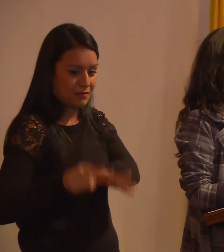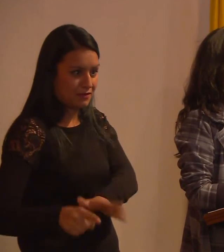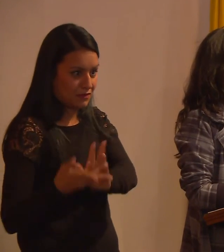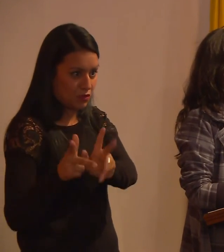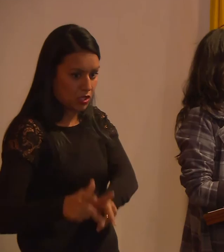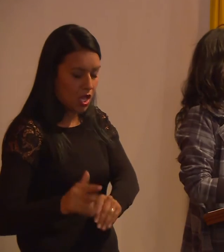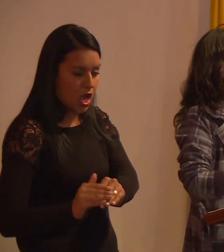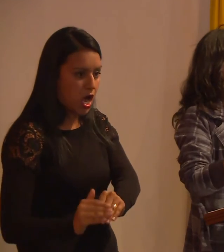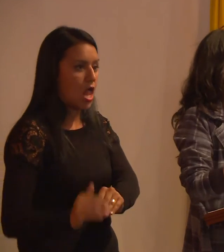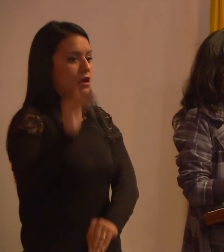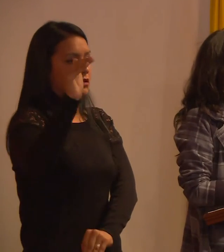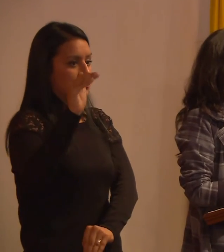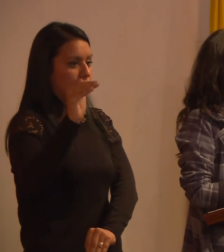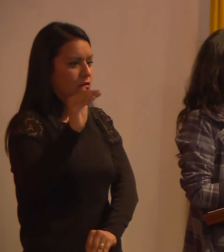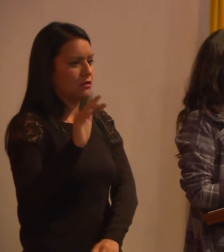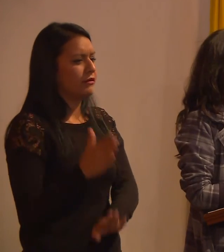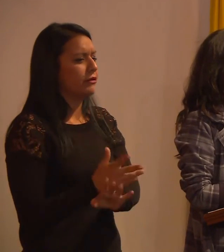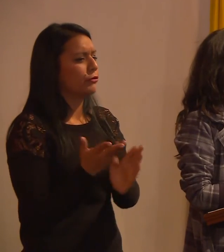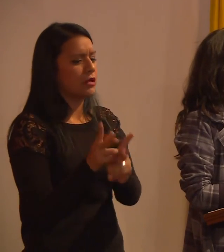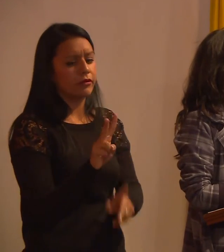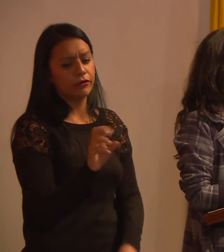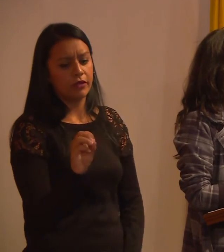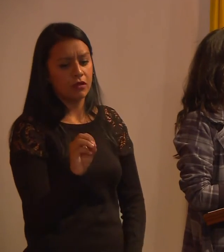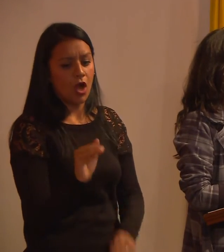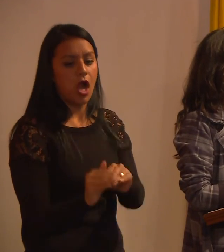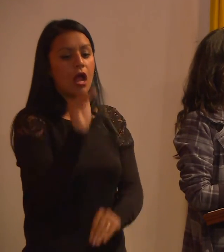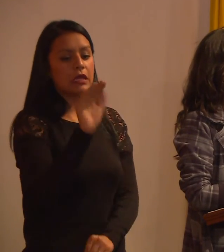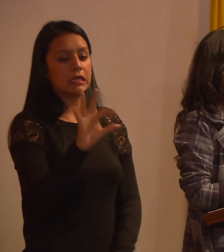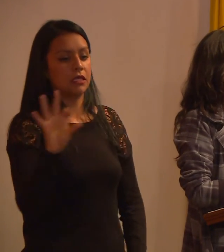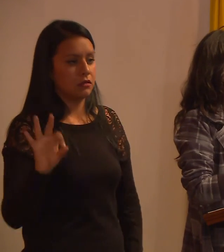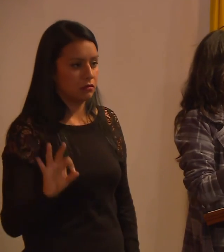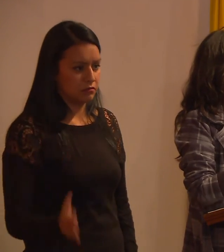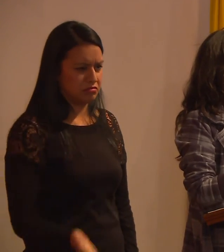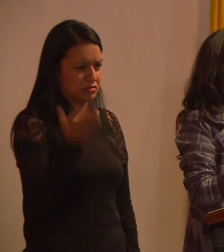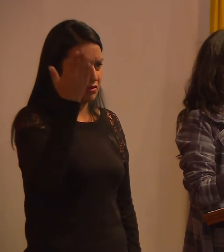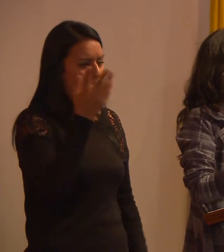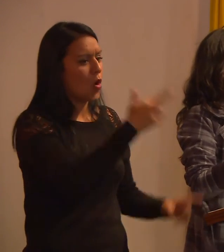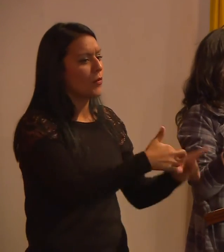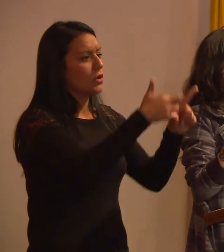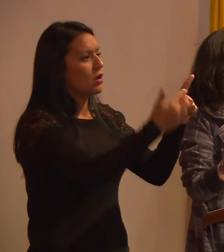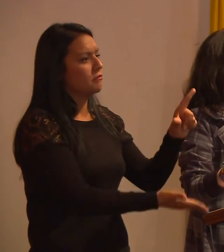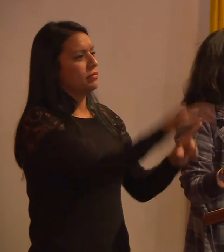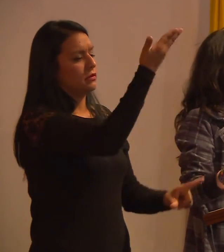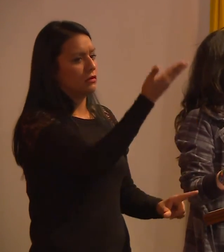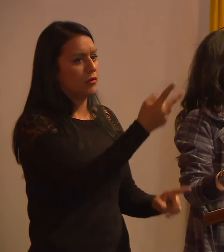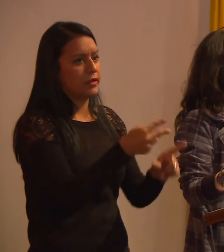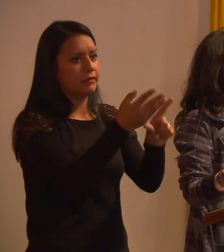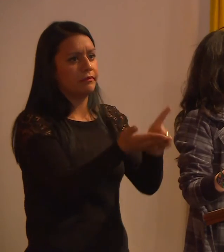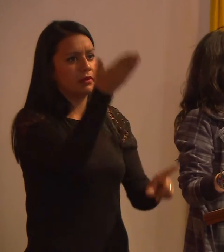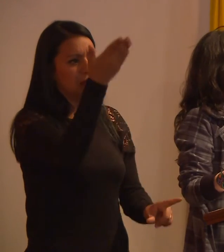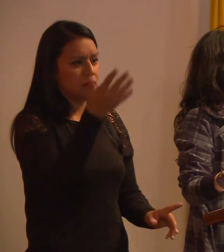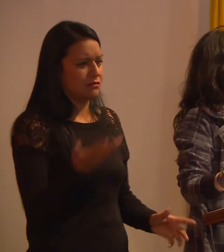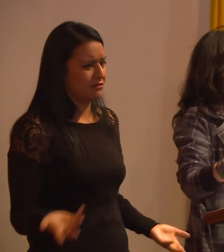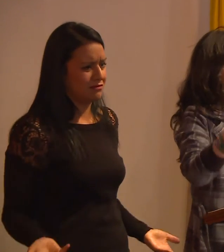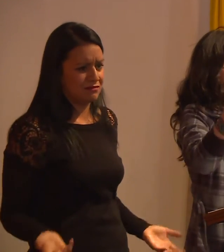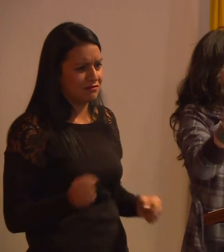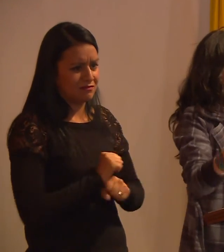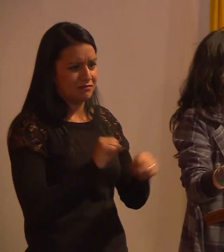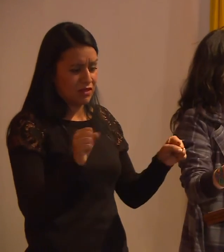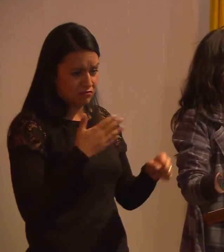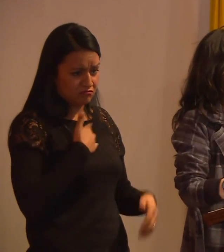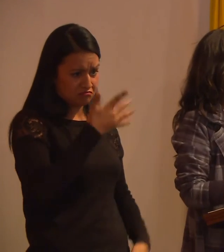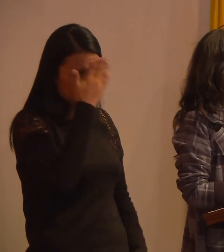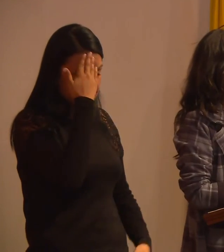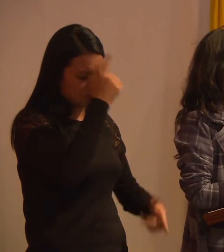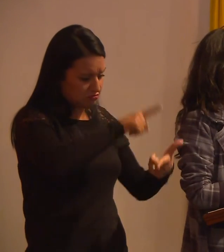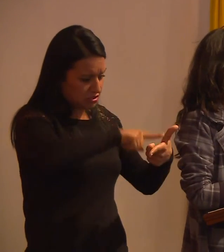pregrado se eleven, no queremos que las matrículas de los estudiantes en posgrado se eleven. Ustedes mismos pueden hacer el balance de la tabla